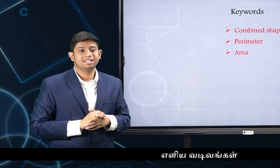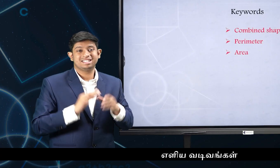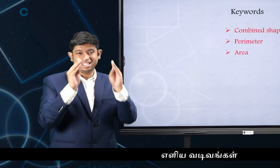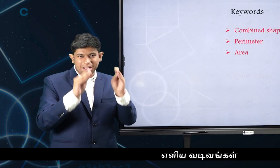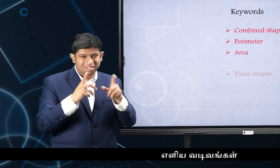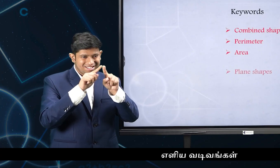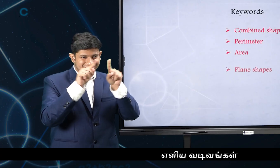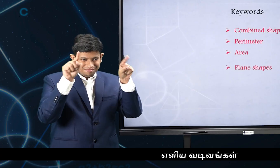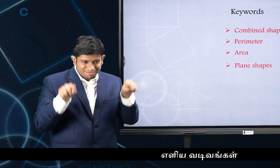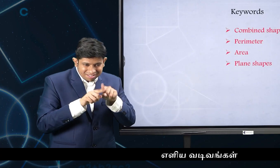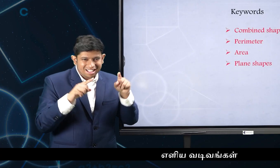எளிய வடிவங்கள்,